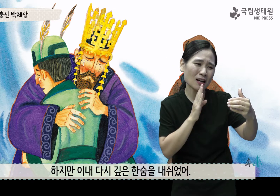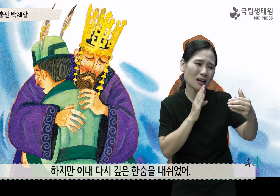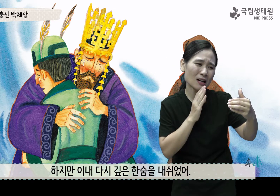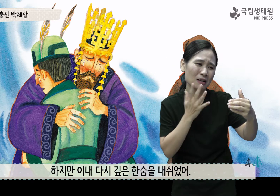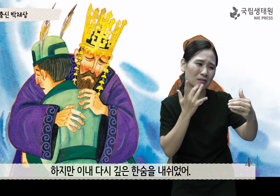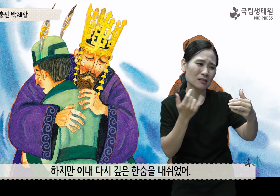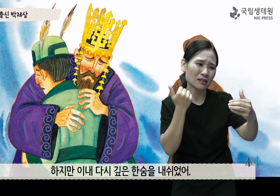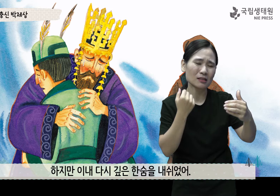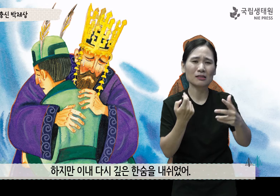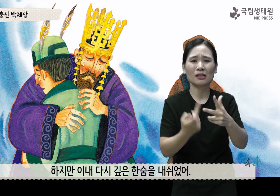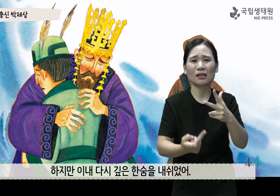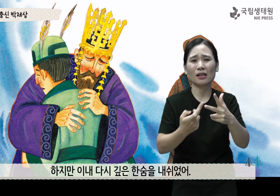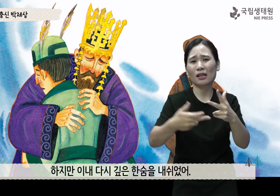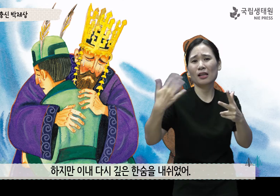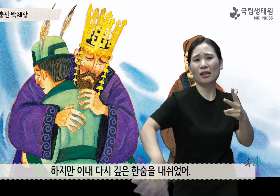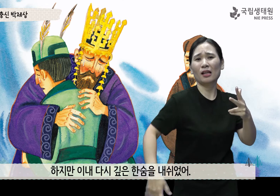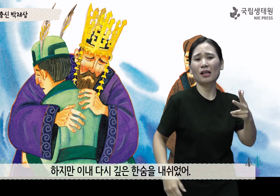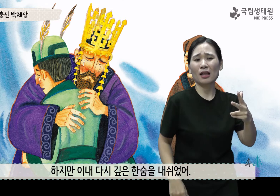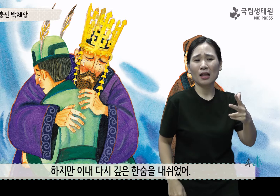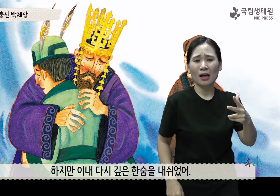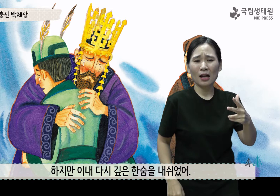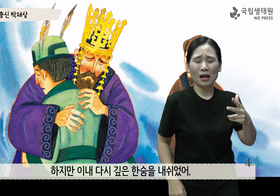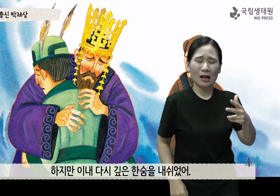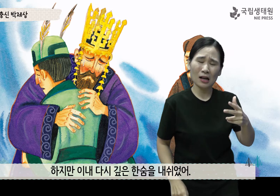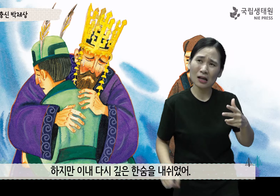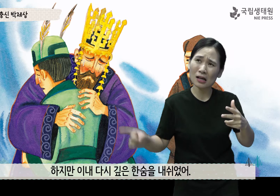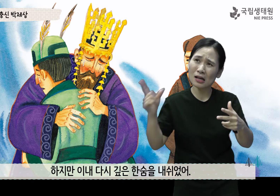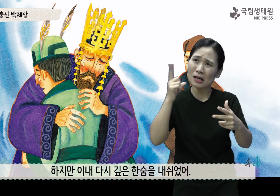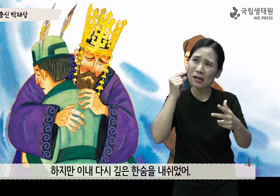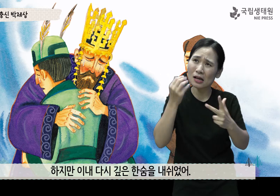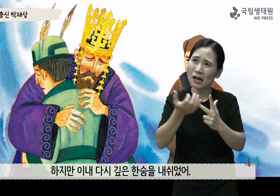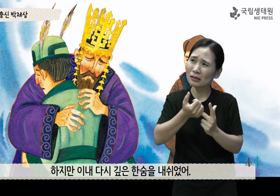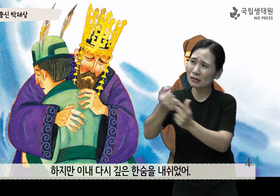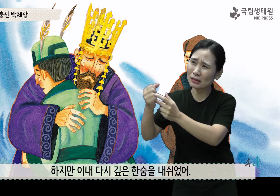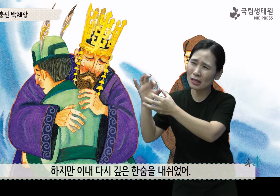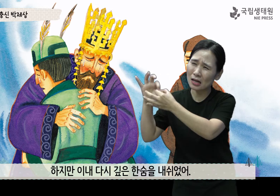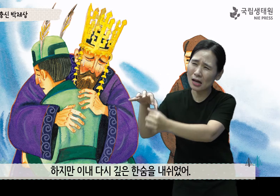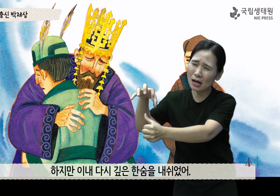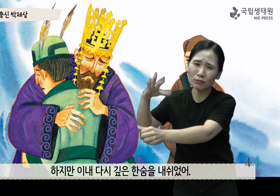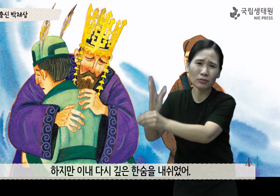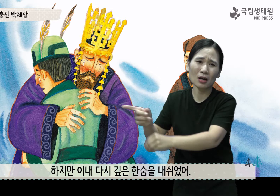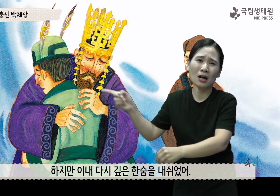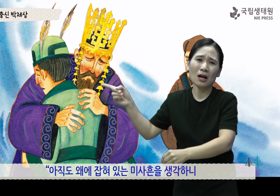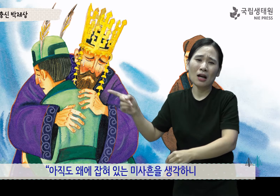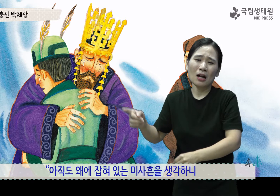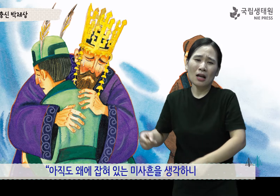하지만 이내에 다시 깊은 한숨을 내쉬었어.